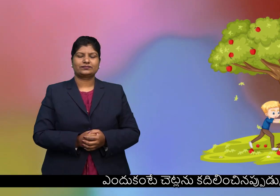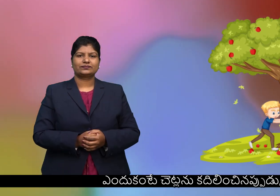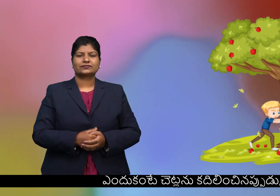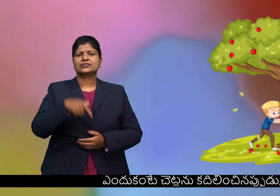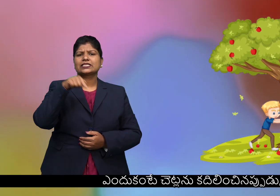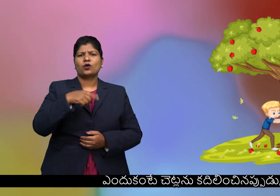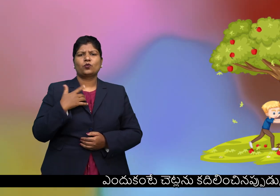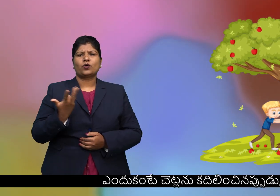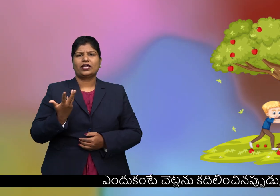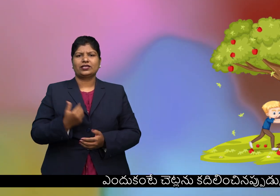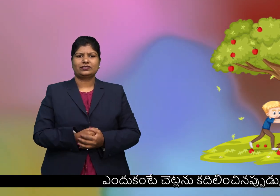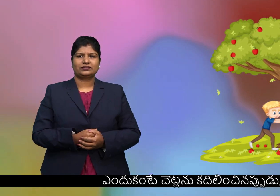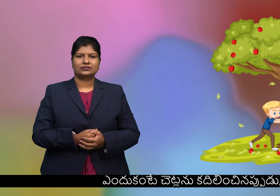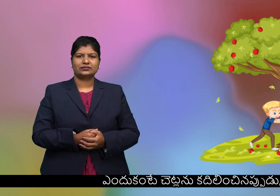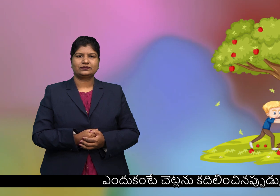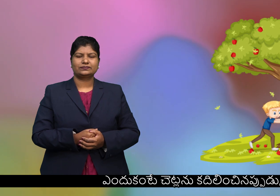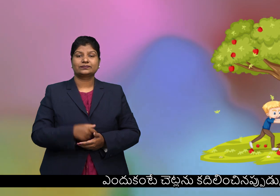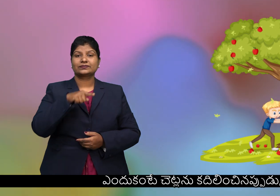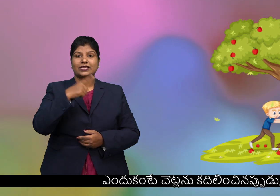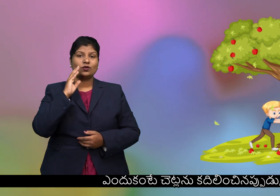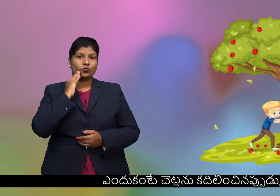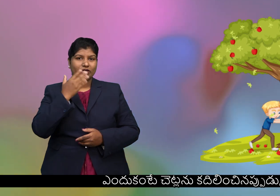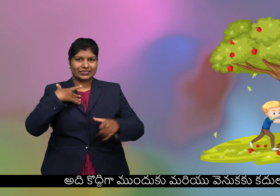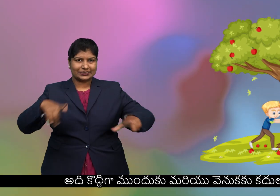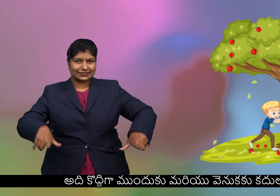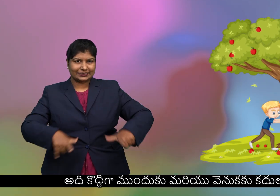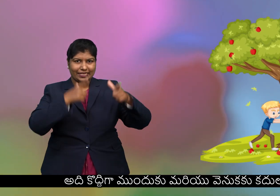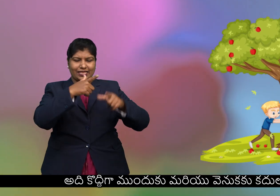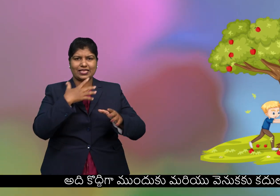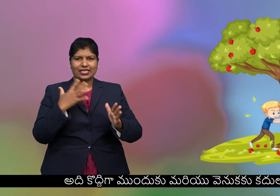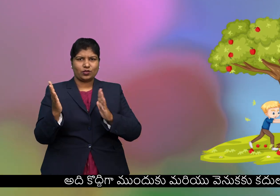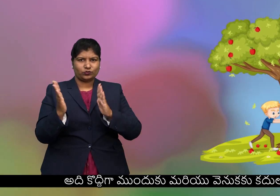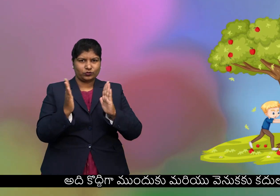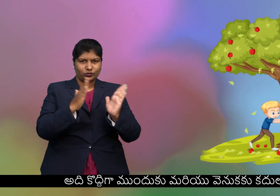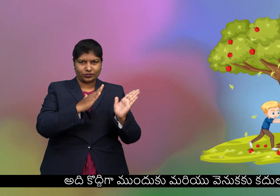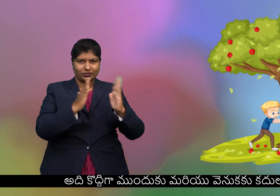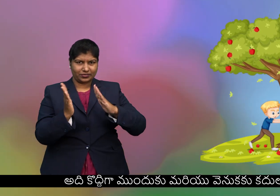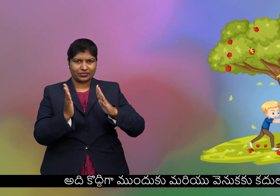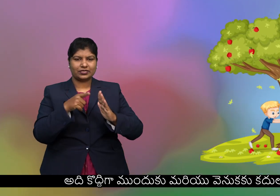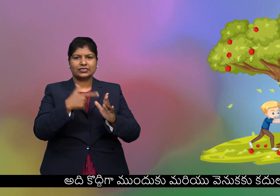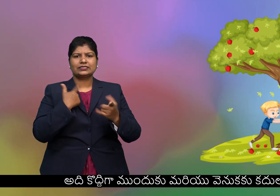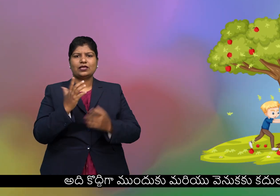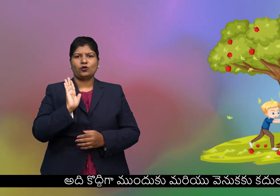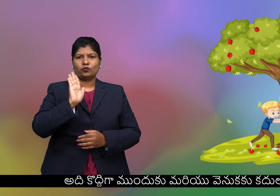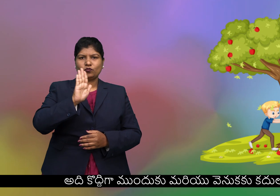ఎందుకంటే చెట్లను కదిలించినప్పుడు అది కొద్దిగా ముందుకు మరియు వెనుకకు